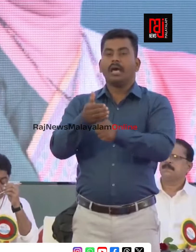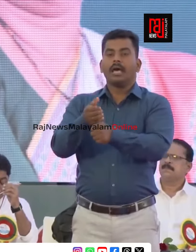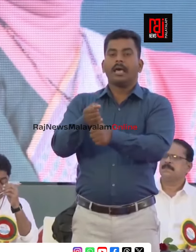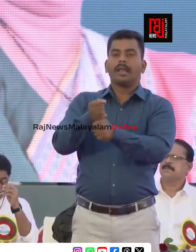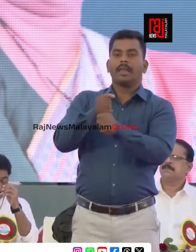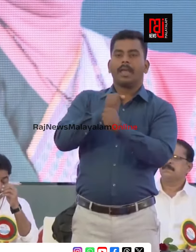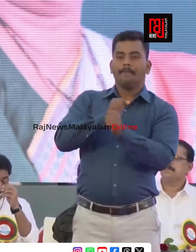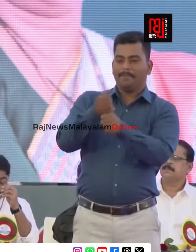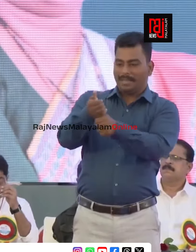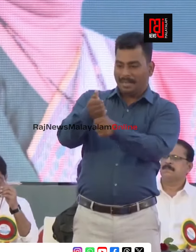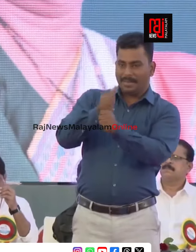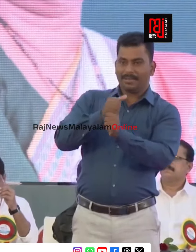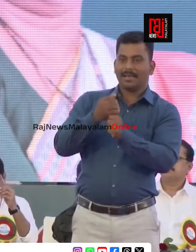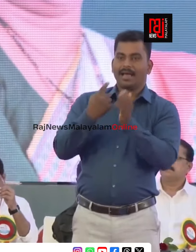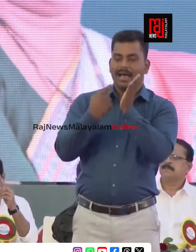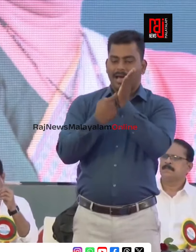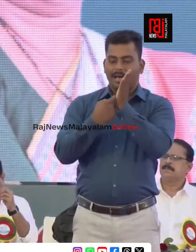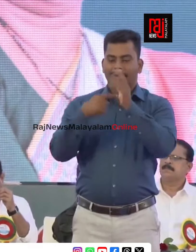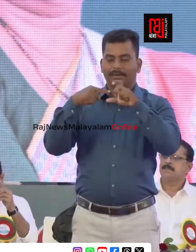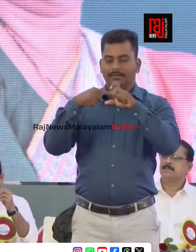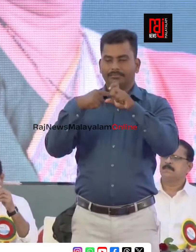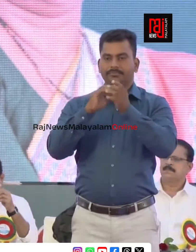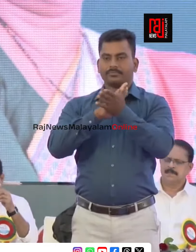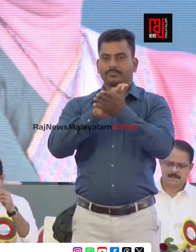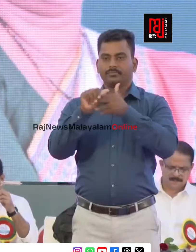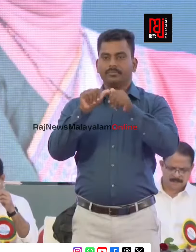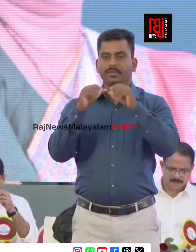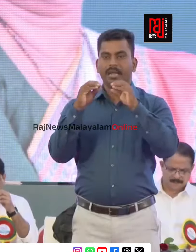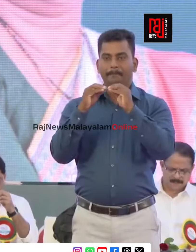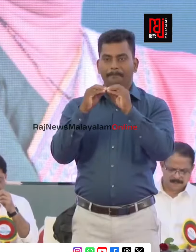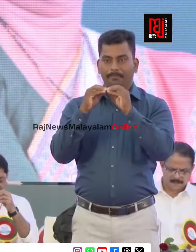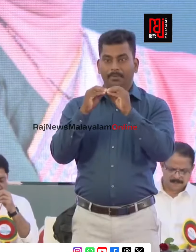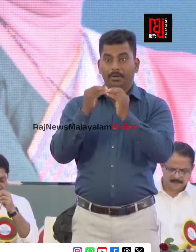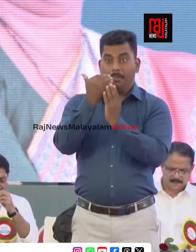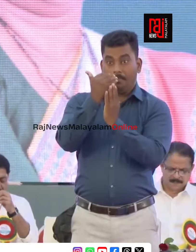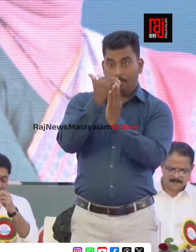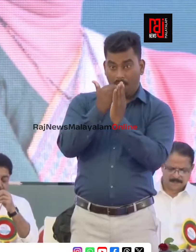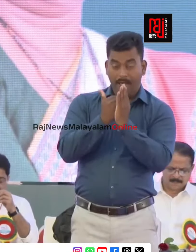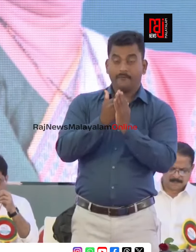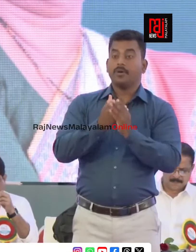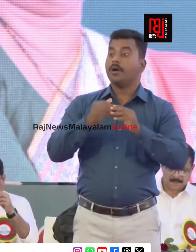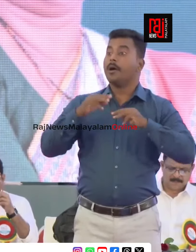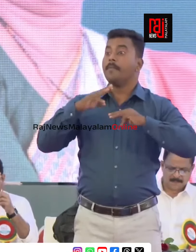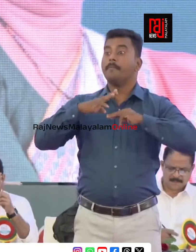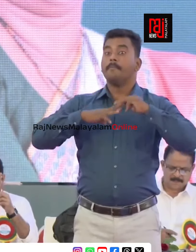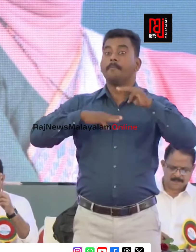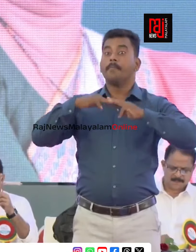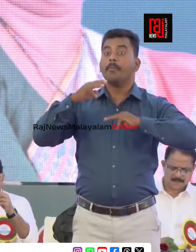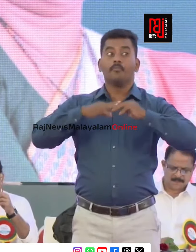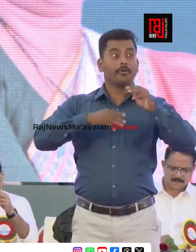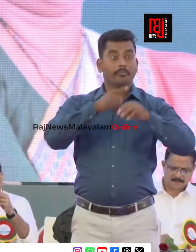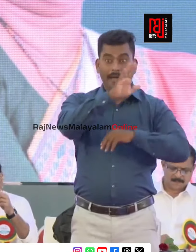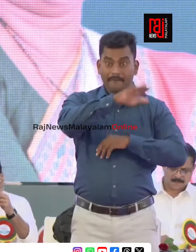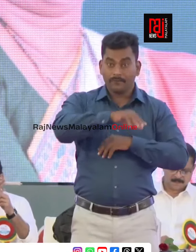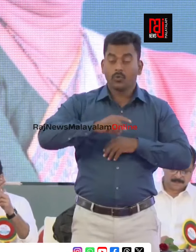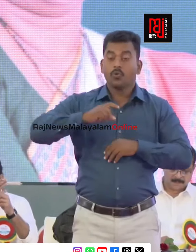സേവനങ്ങൾ ലഭ്യമാക്കുന്നുണ്ട്. മലപ്പുറം പ്രതീക്ഷാഭവൻ,